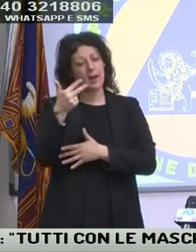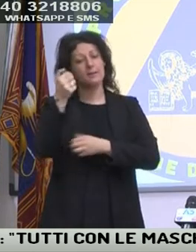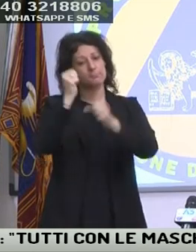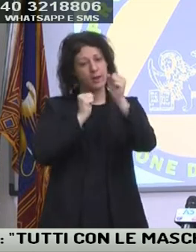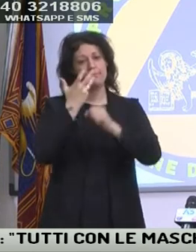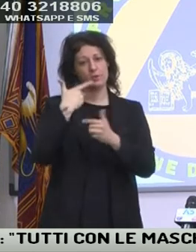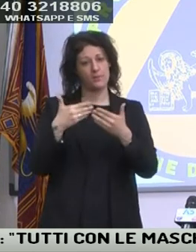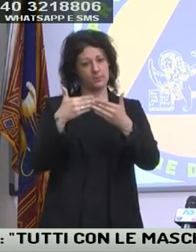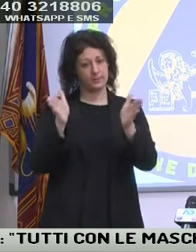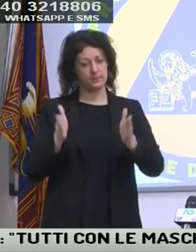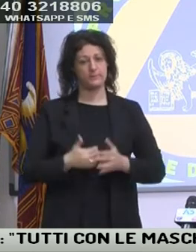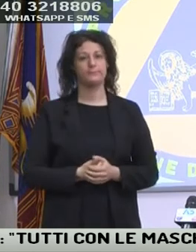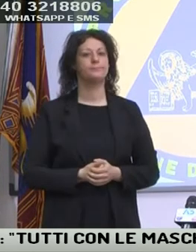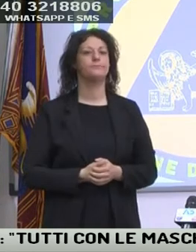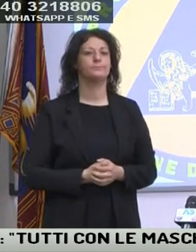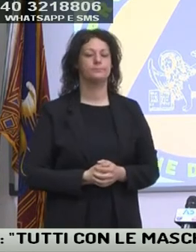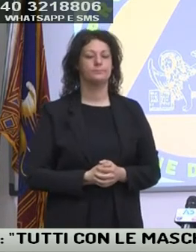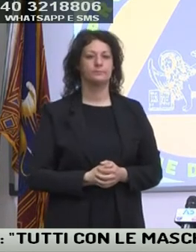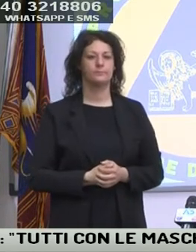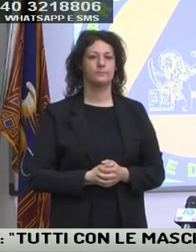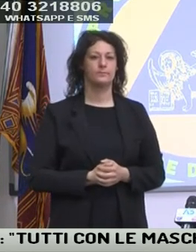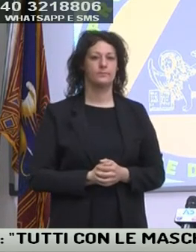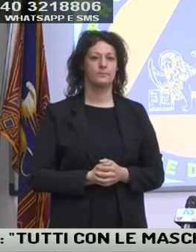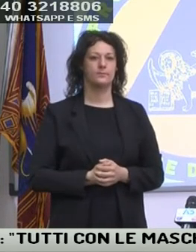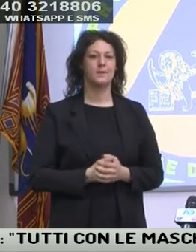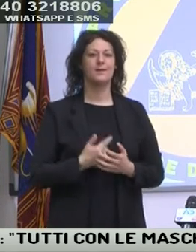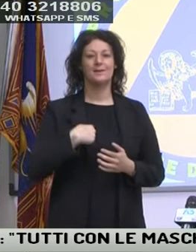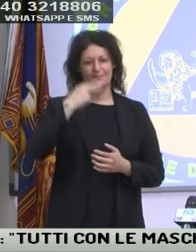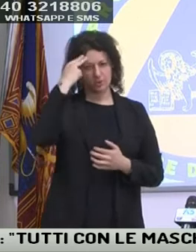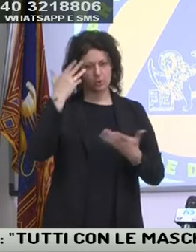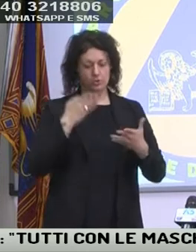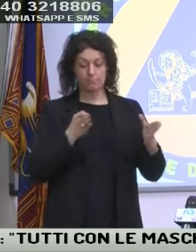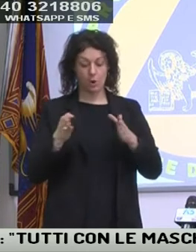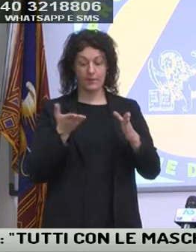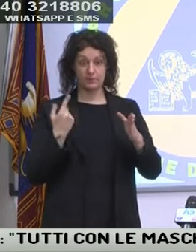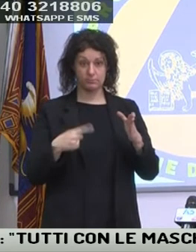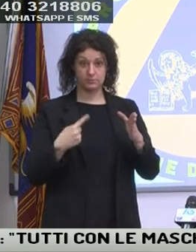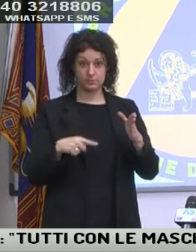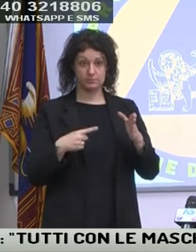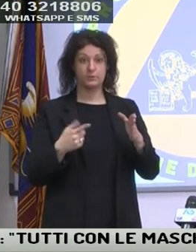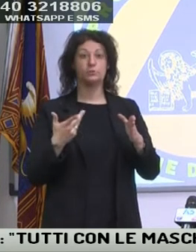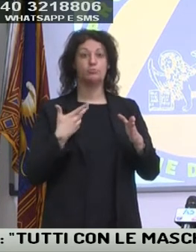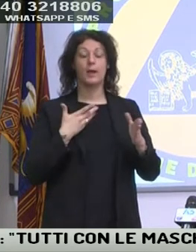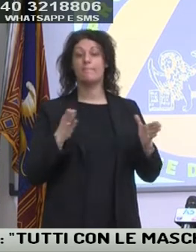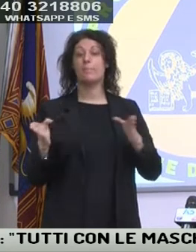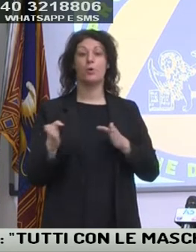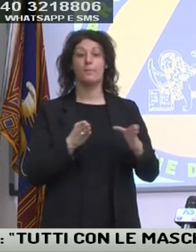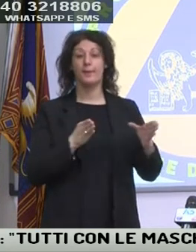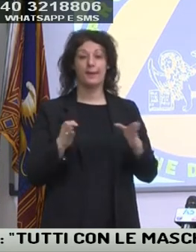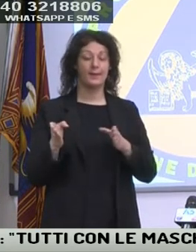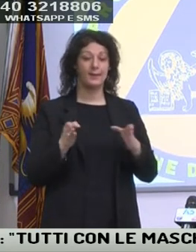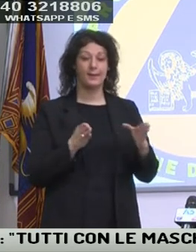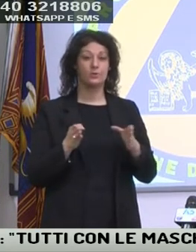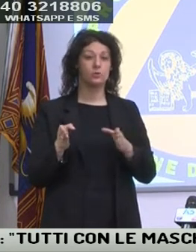e dei bar. Voglio anche ricordarvi che in questo momento siamo in un momento anche di sperequazione, perdonatemi, senza